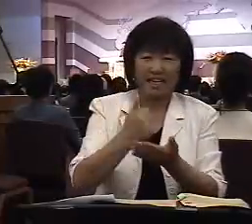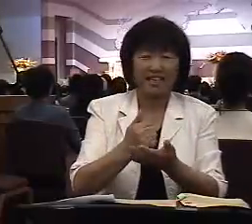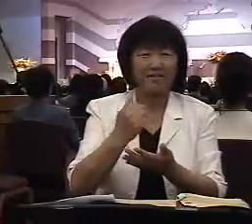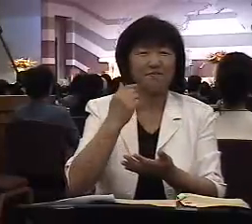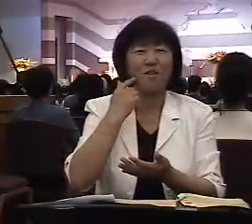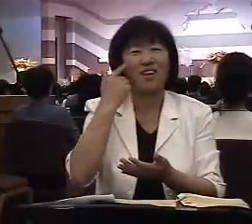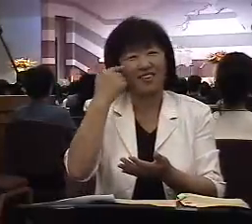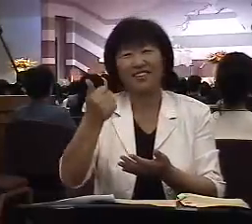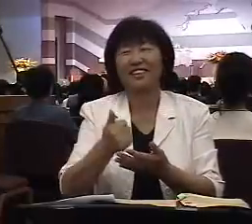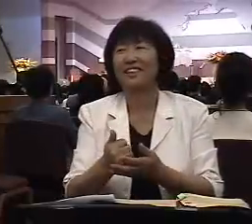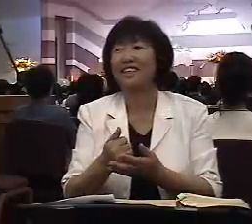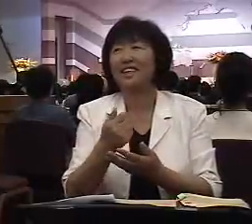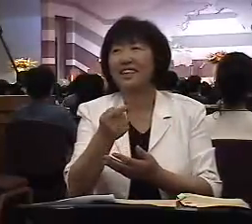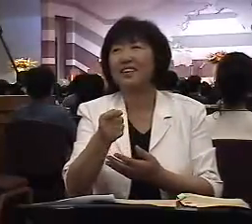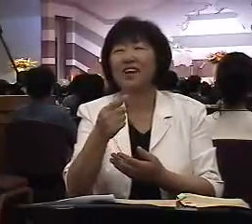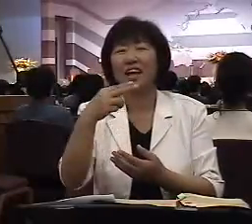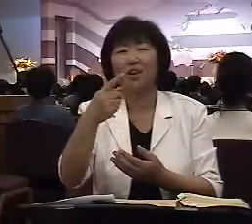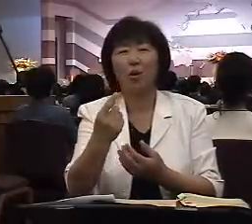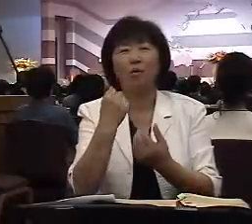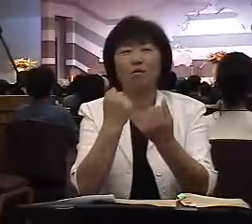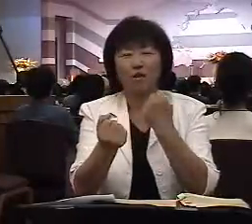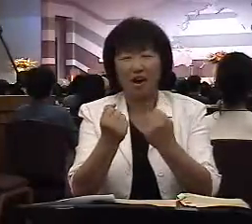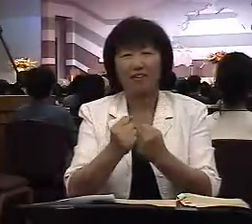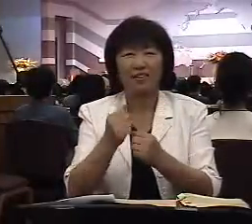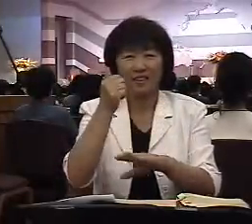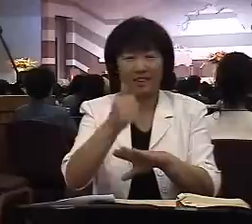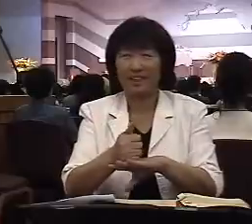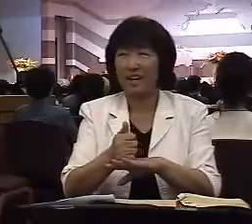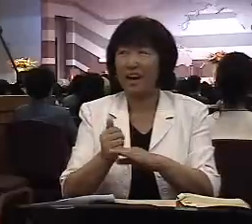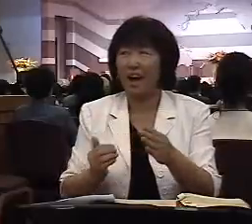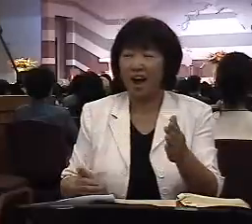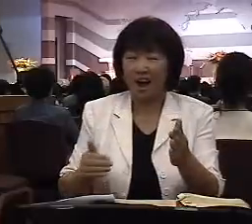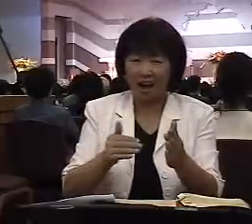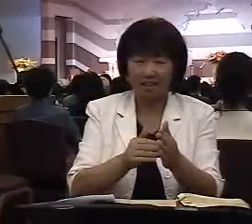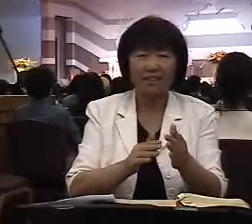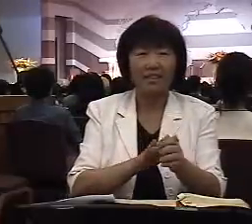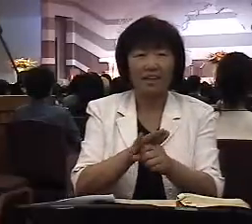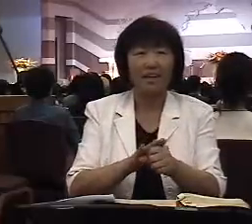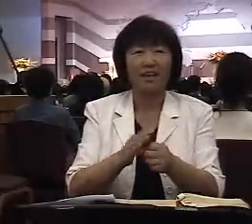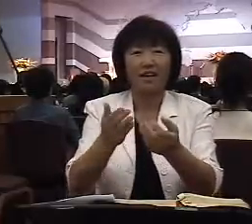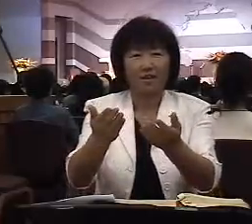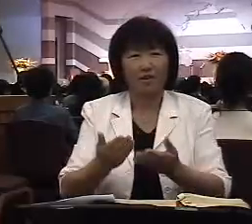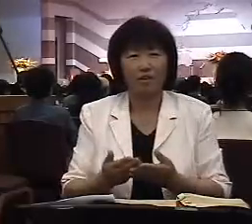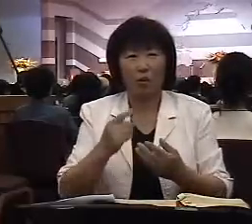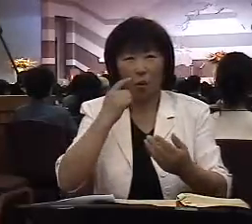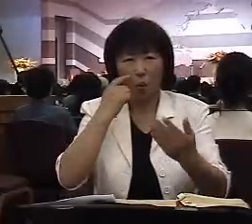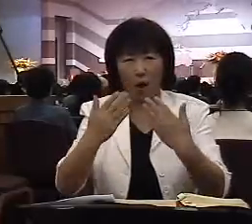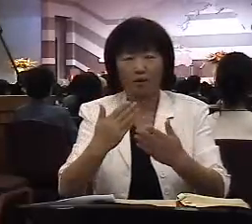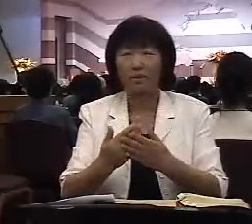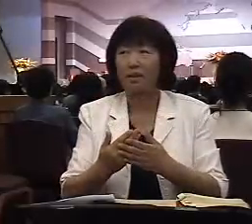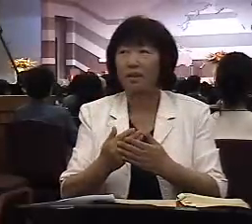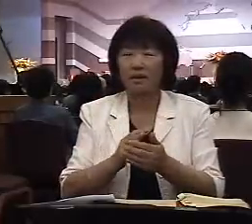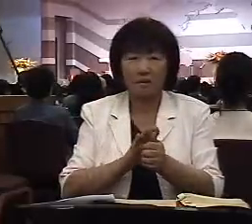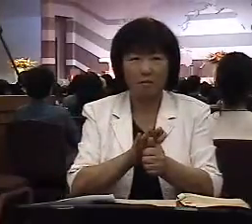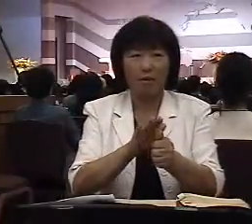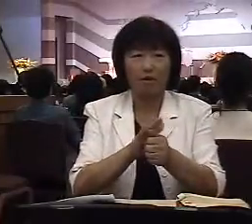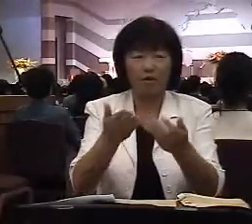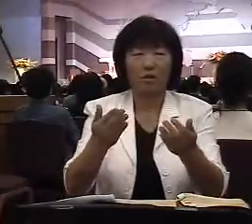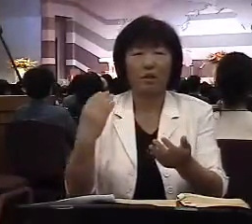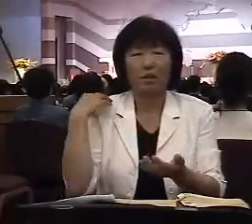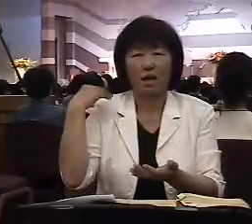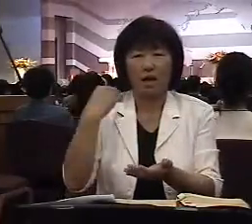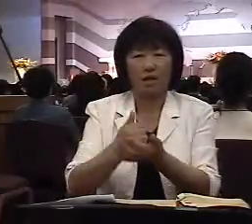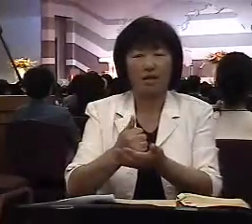그럼에도 불구하고 끝까지 저를 또 사랑해 주시고 또 확실하게 밀어주시는 담임